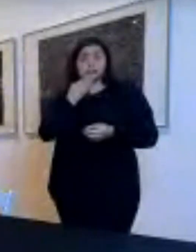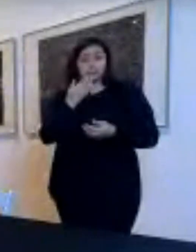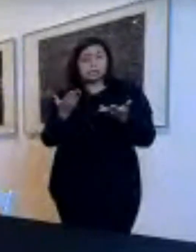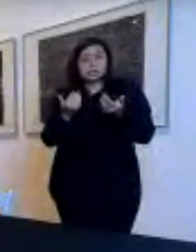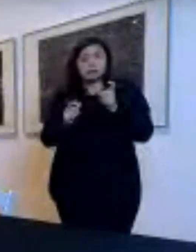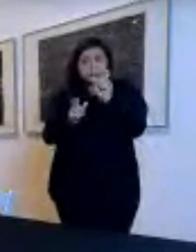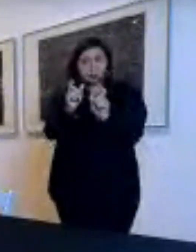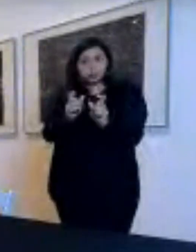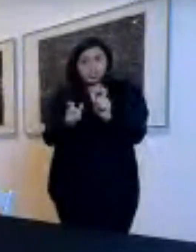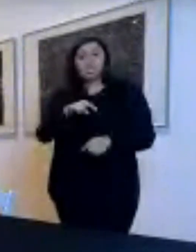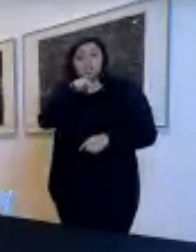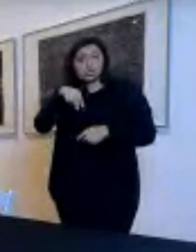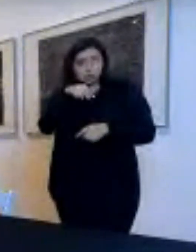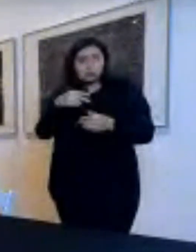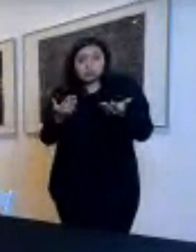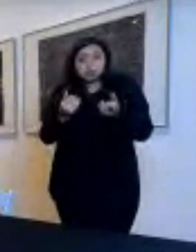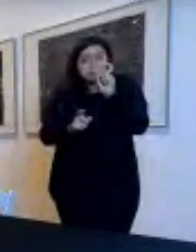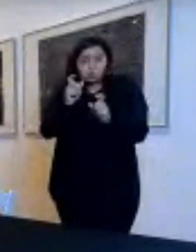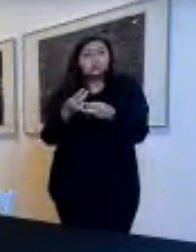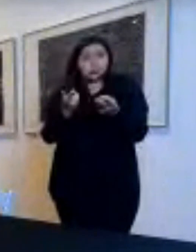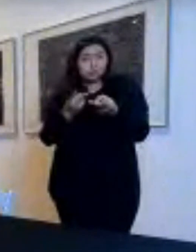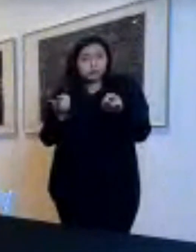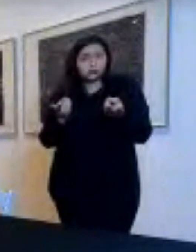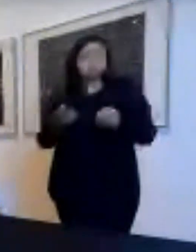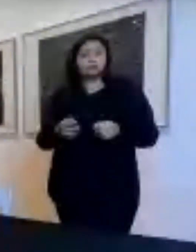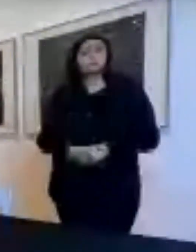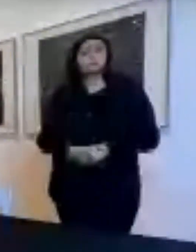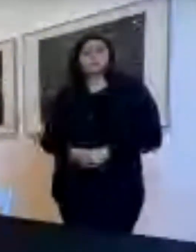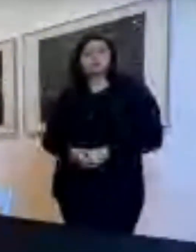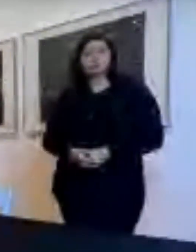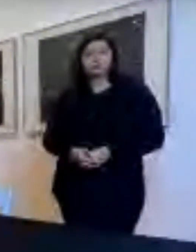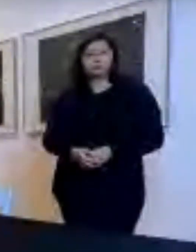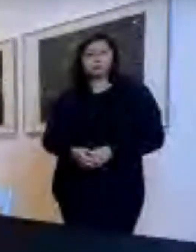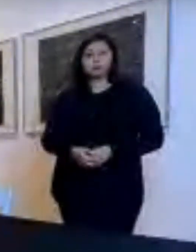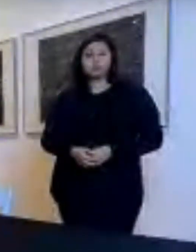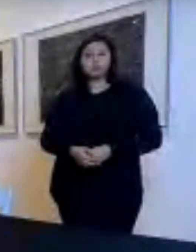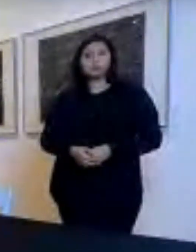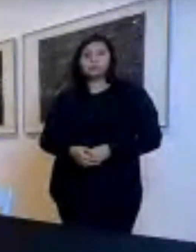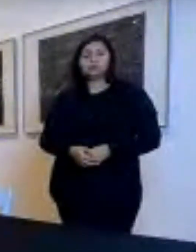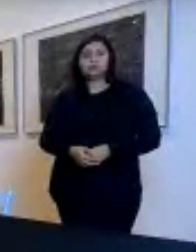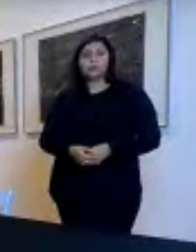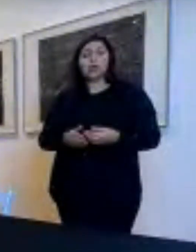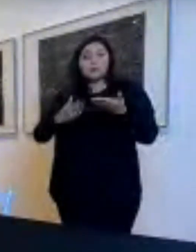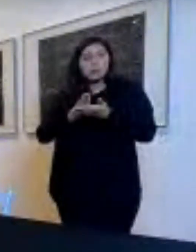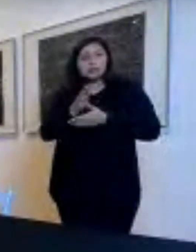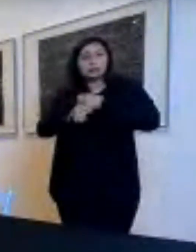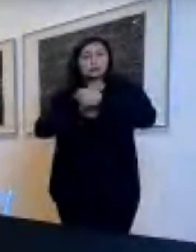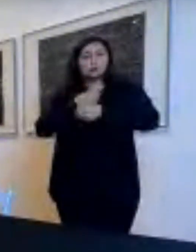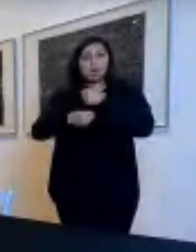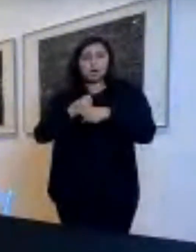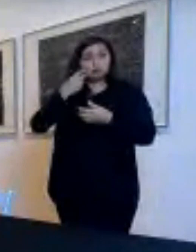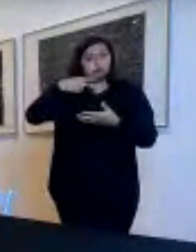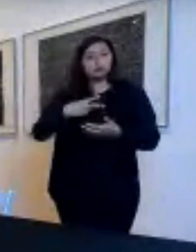lo que nosotros necesitamos a nuestro público. A partir de este año,